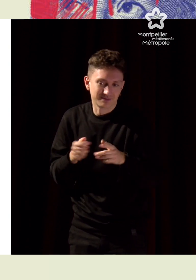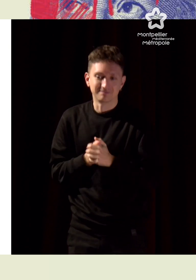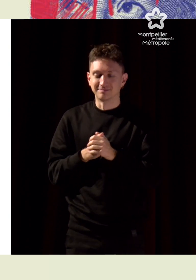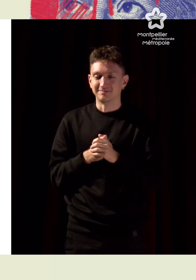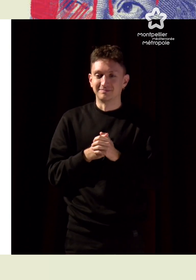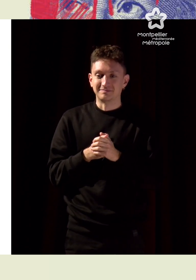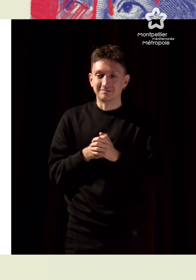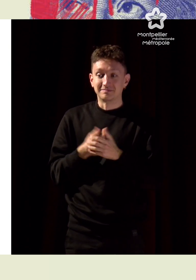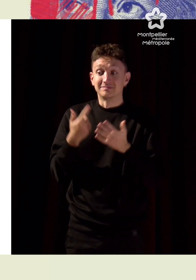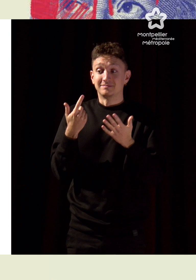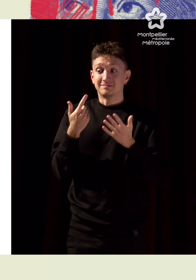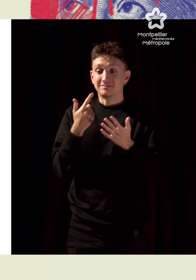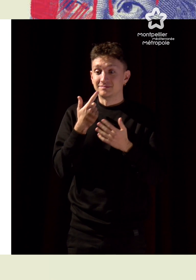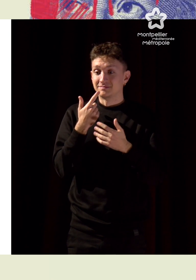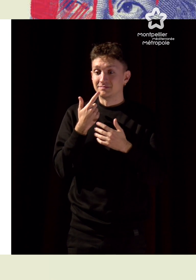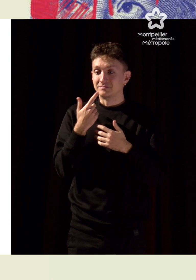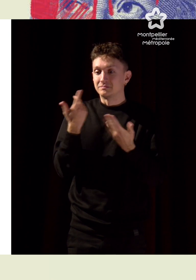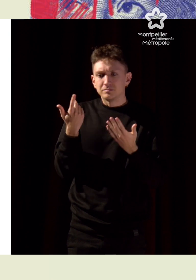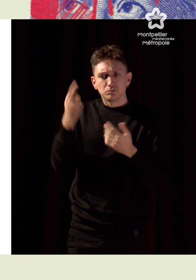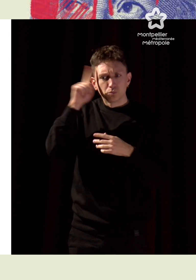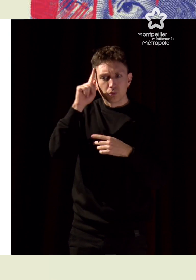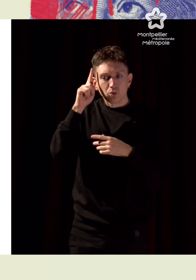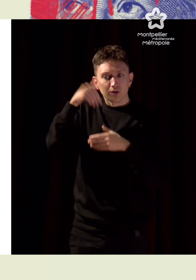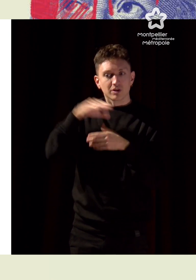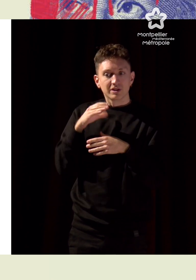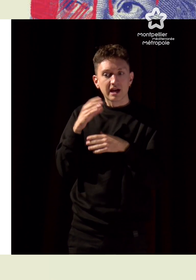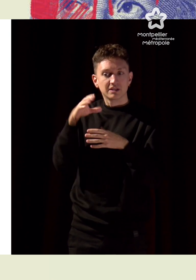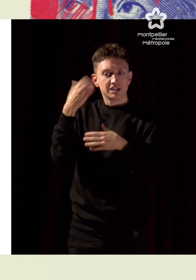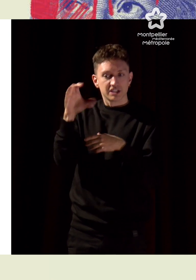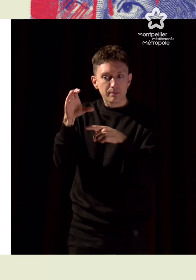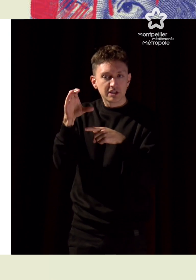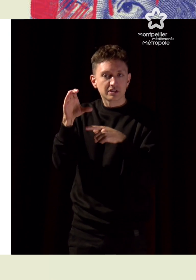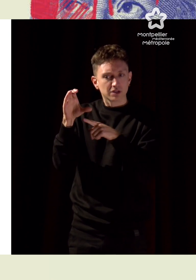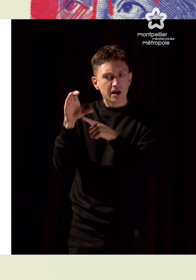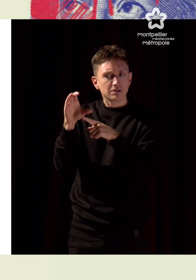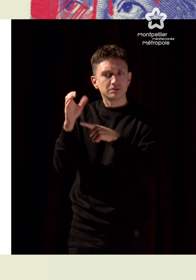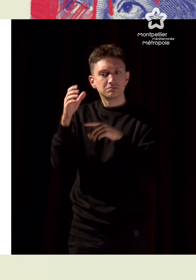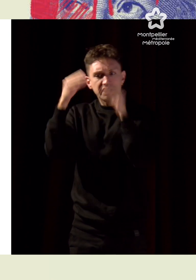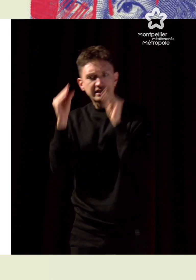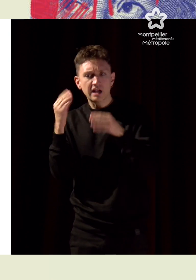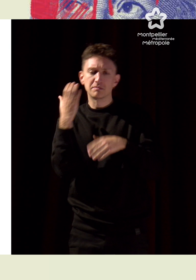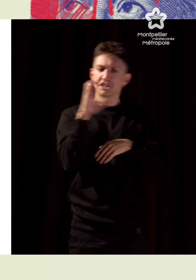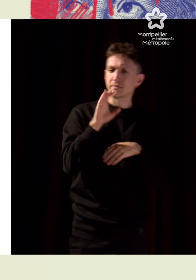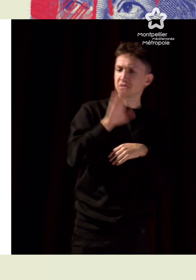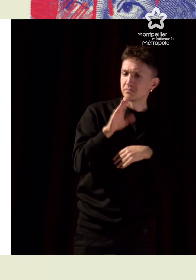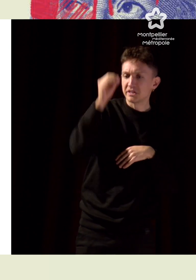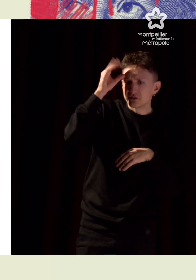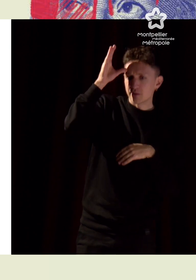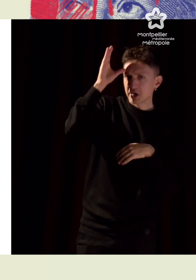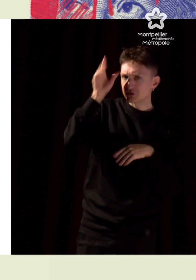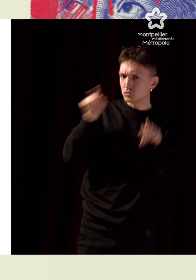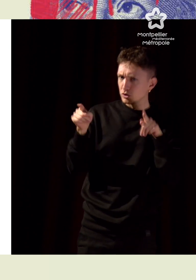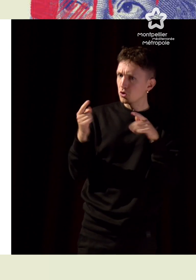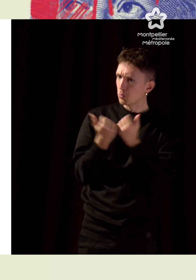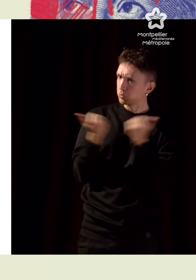livre Néandertal plutôt que Sapiens, en fait, ça n'est pas si différent que ça. C'est-à-dire, si vous aviez votre chapitre qui était Sapiens